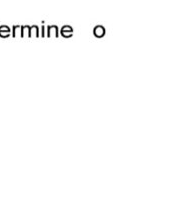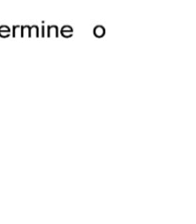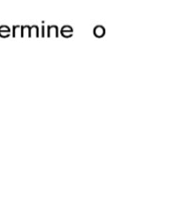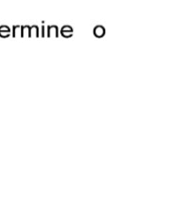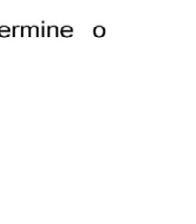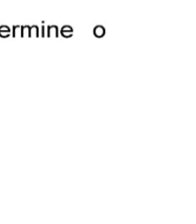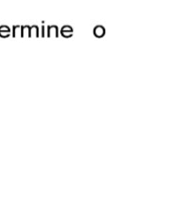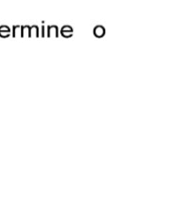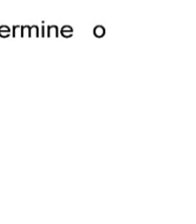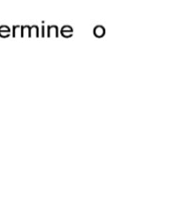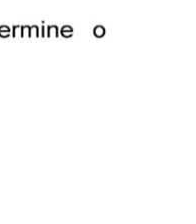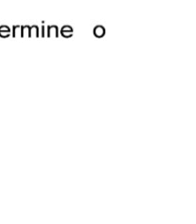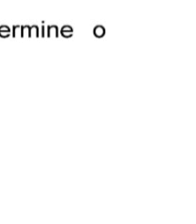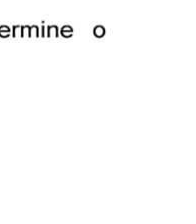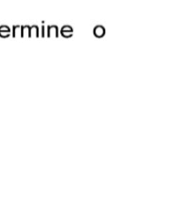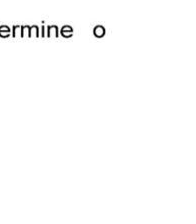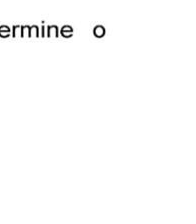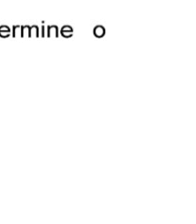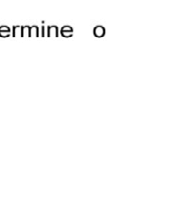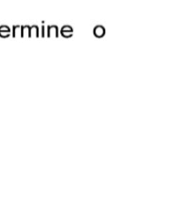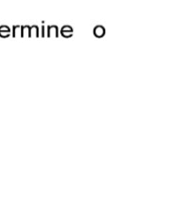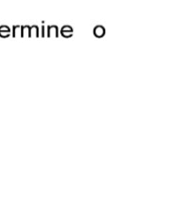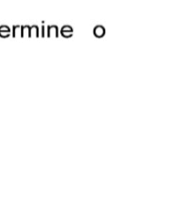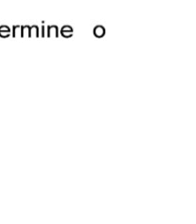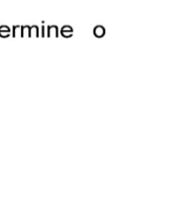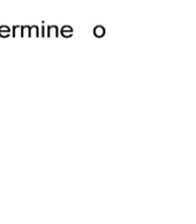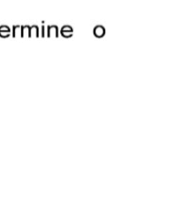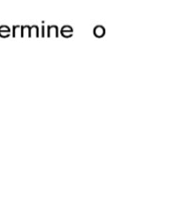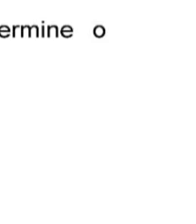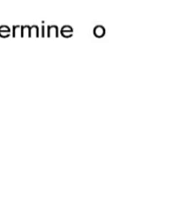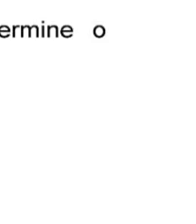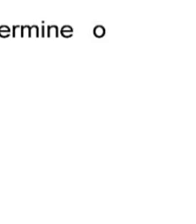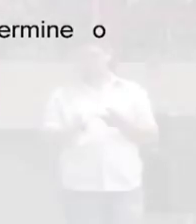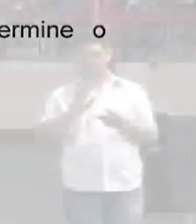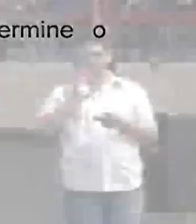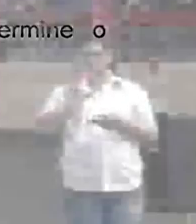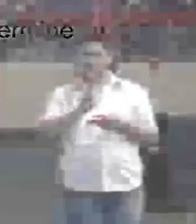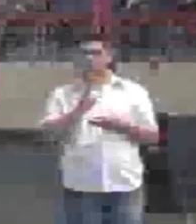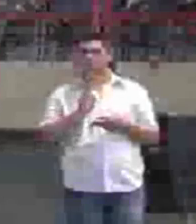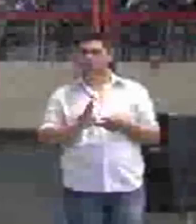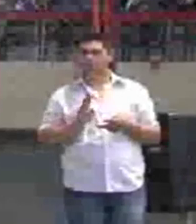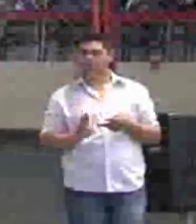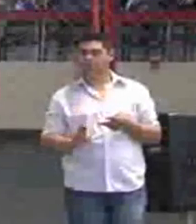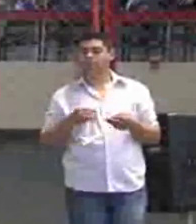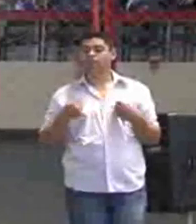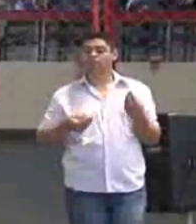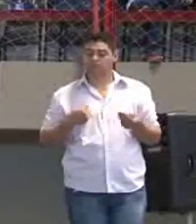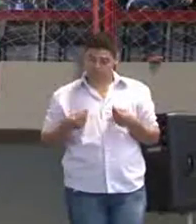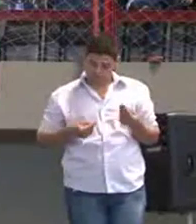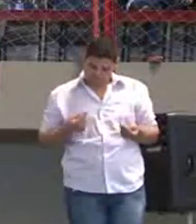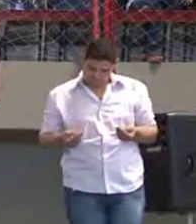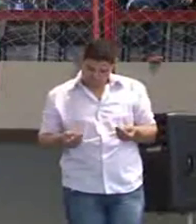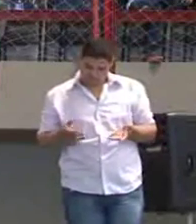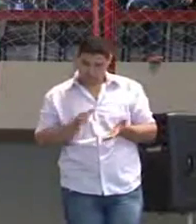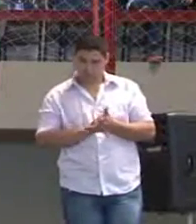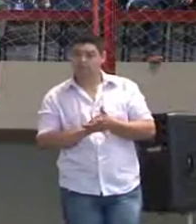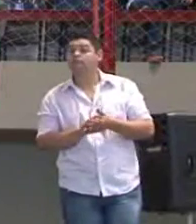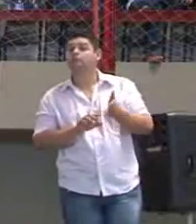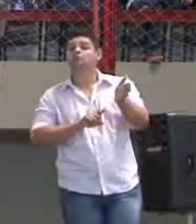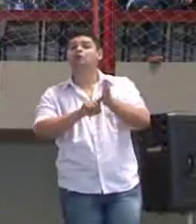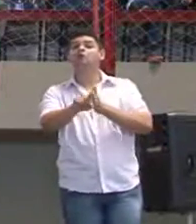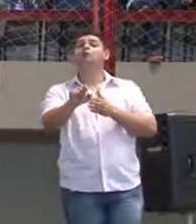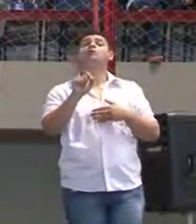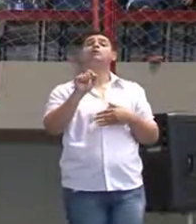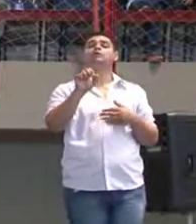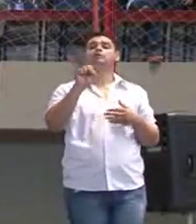teta, cosseno de teta e tangente de teta. Vamos reforçar aqui de novo a ideia. O que é que significa seno,